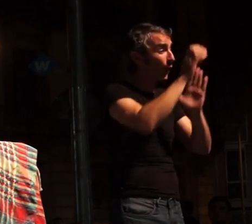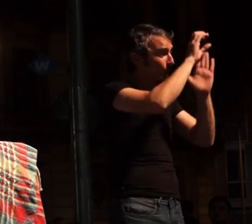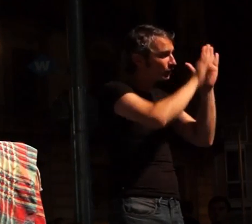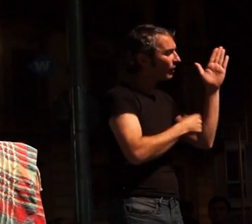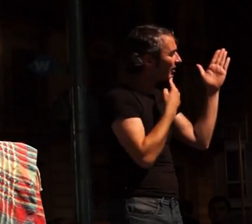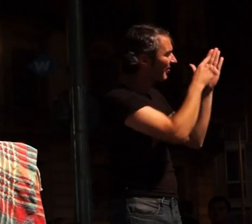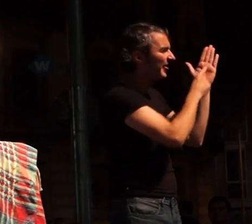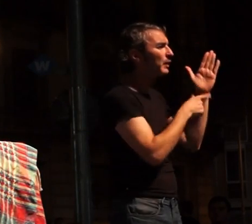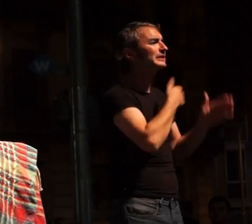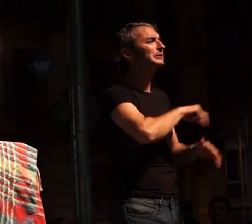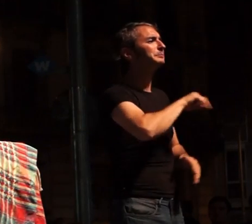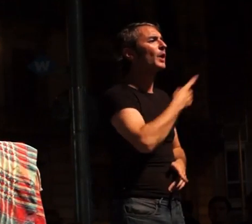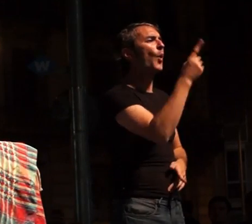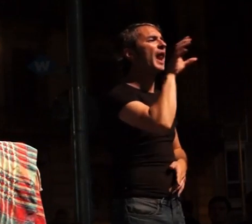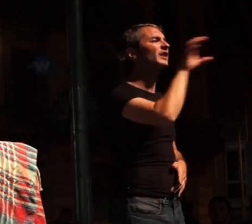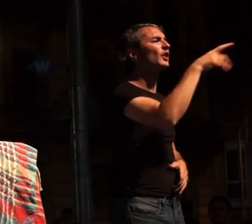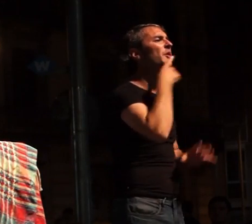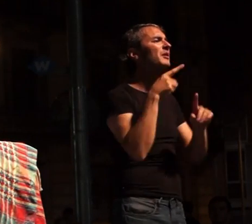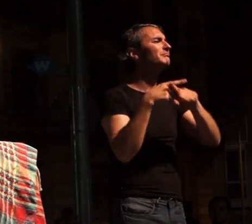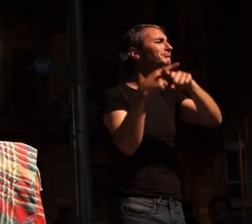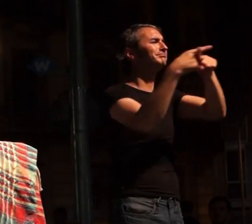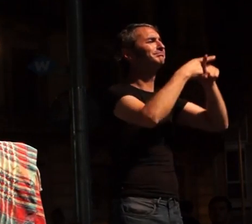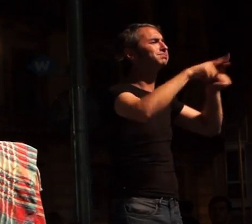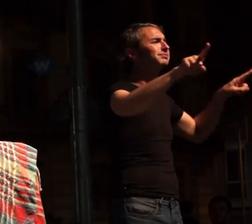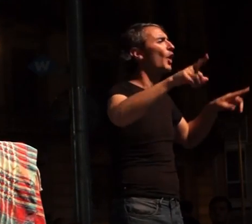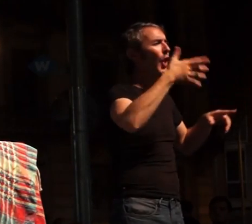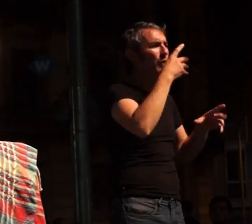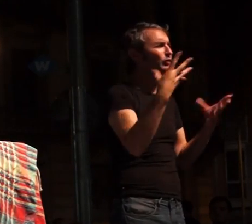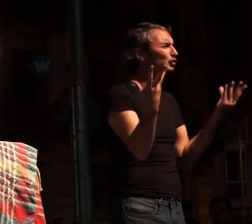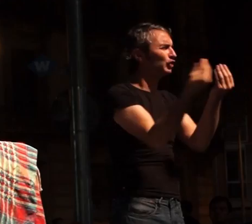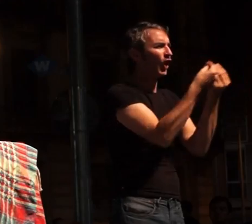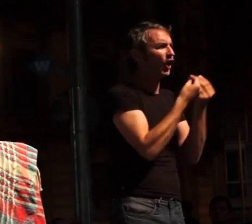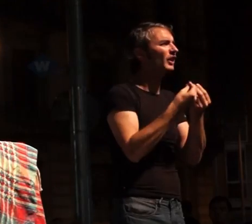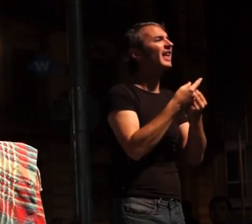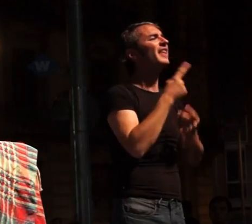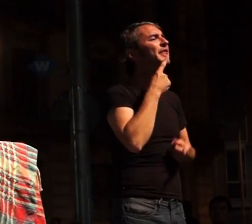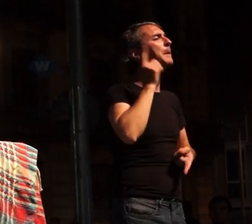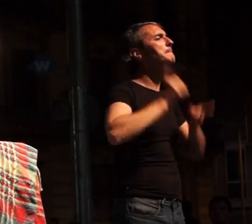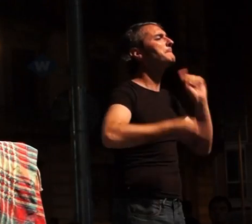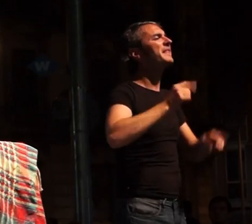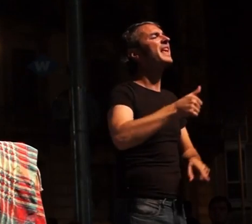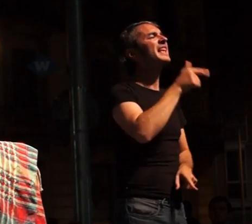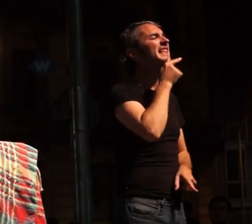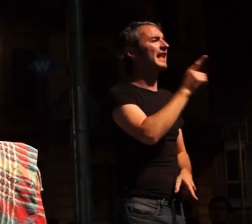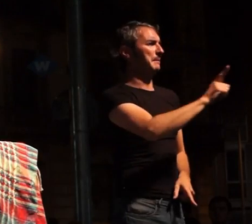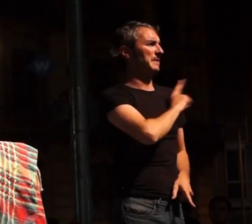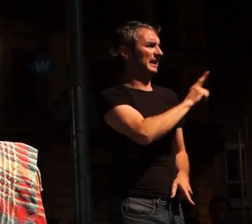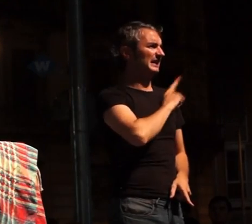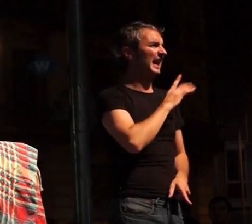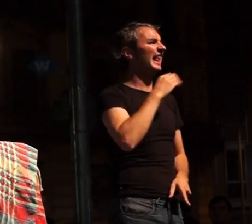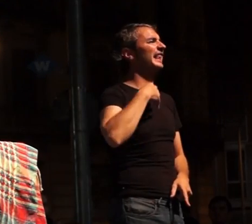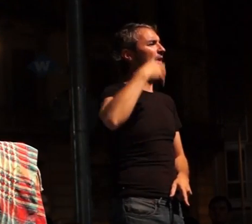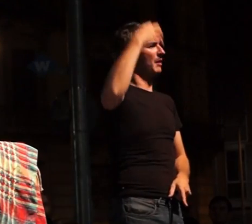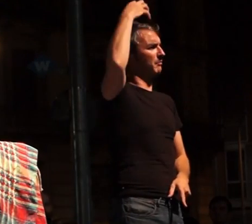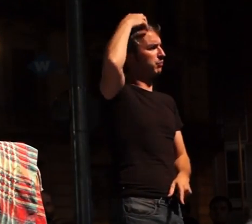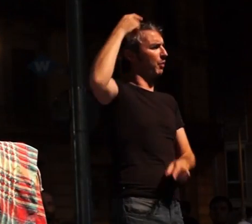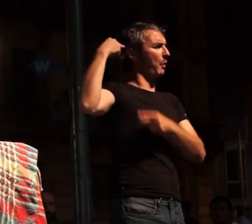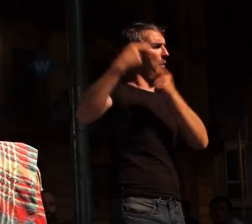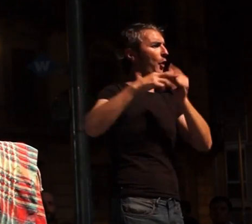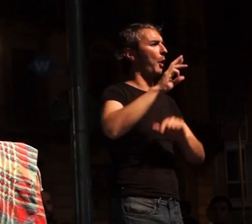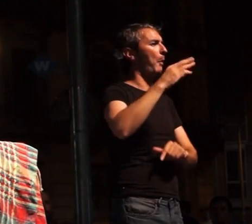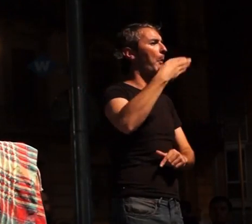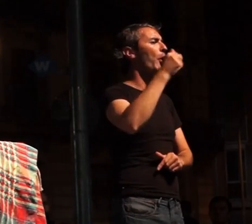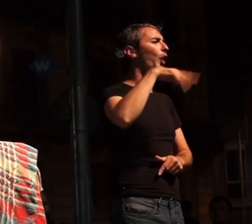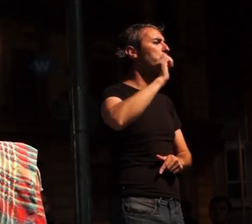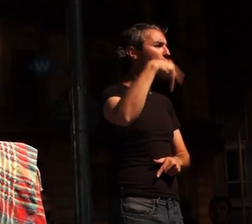Espanya és una nació que és indivisible, l'exèrcit és el garant i la dinastia borbònica els seus caps d'estat. La